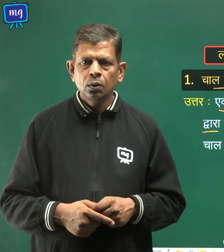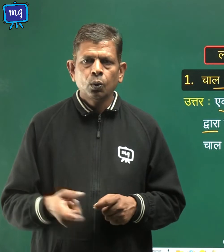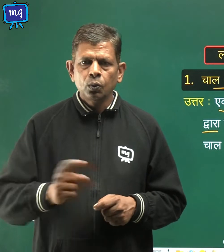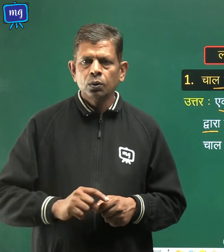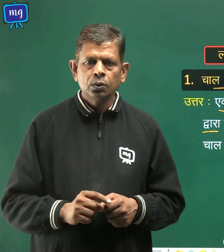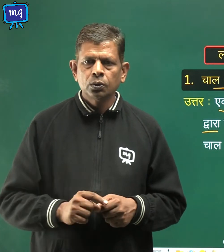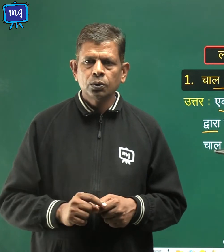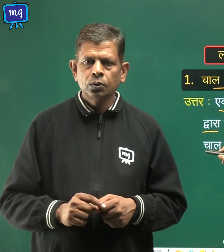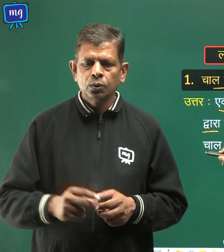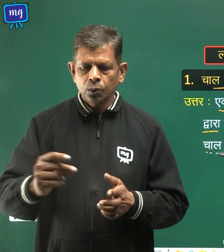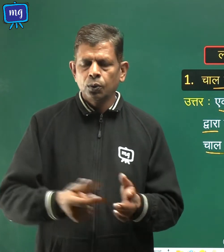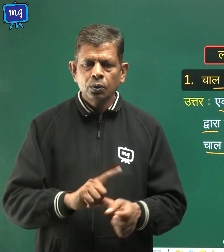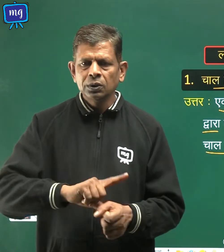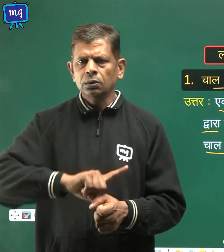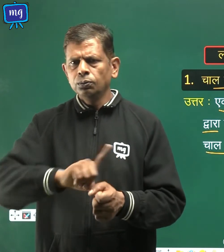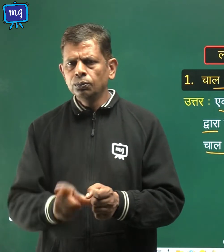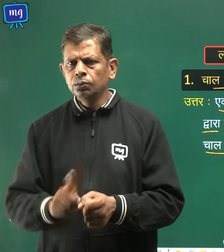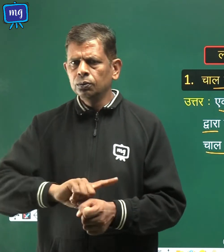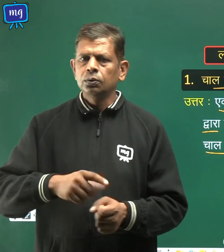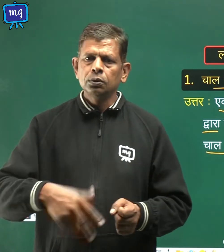उसकी चाल कहते हैं।